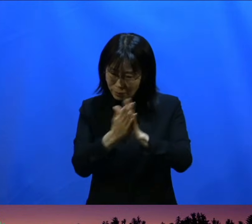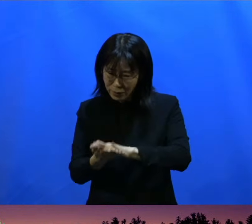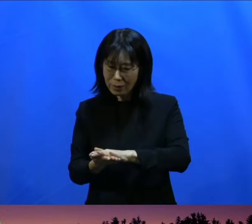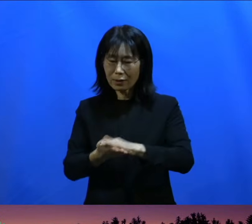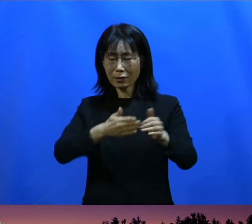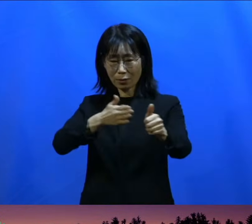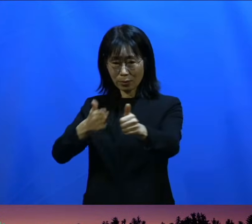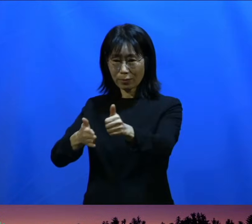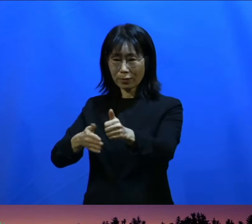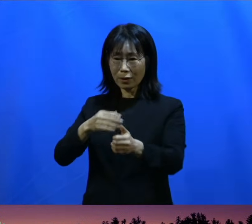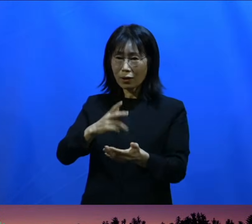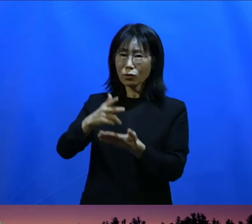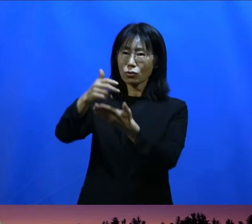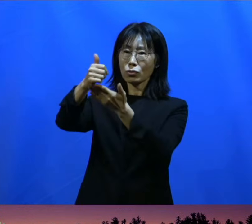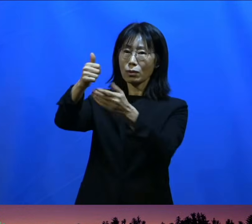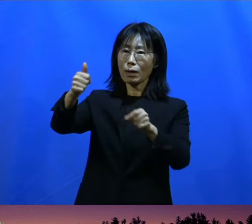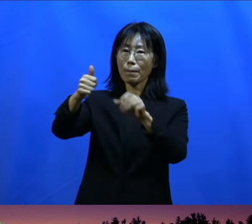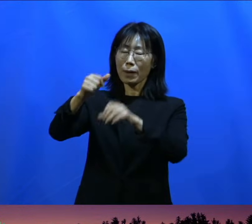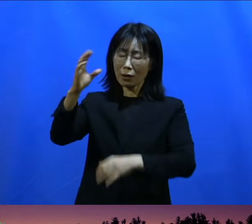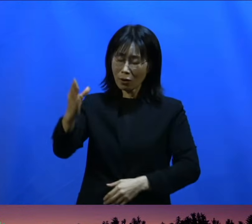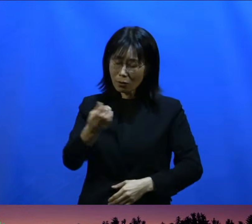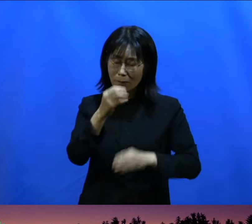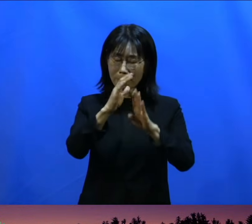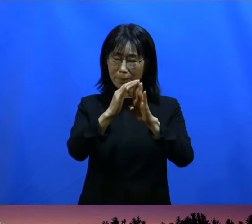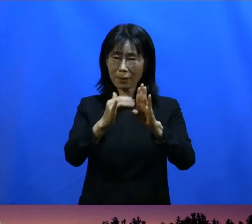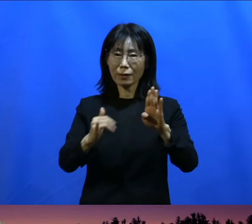그리고 주님 앞에 다시 거룩한 백성으로